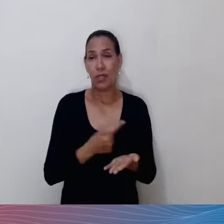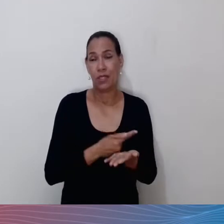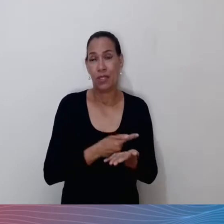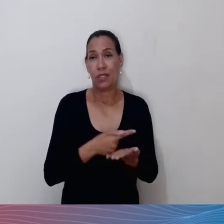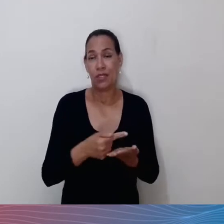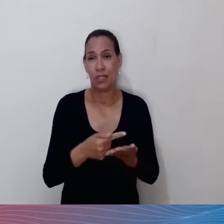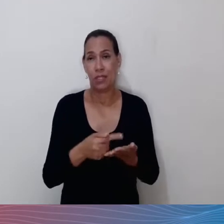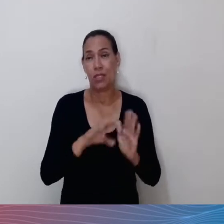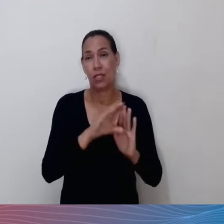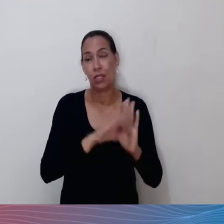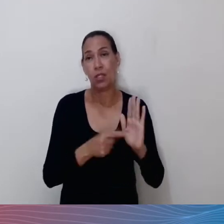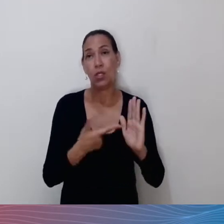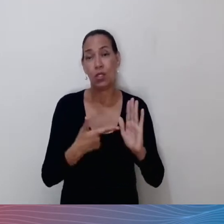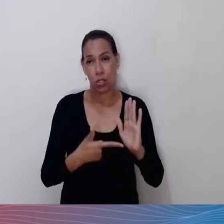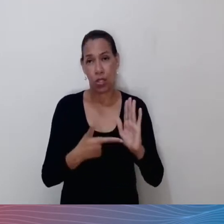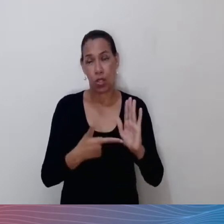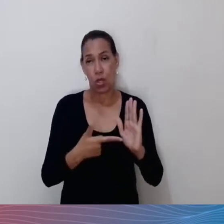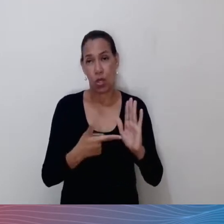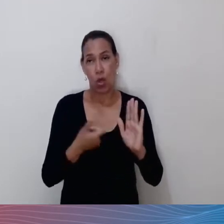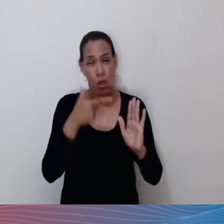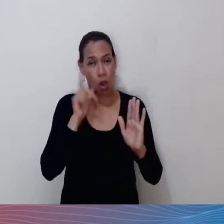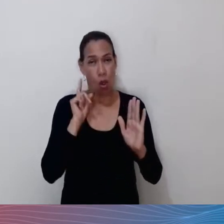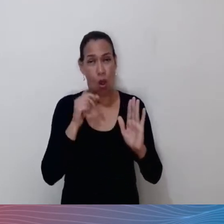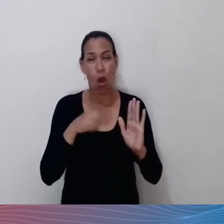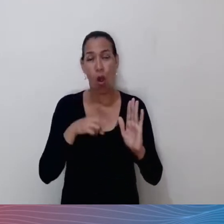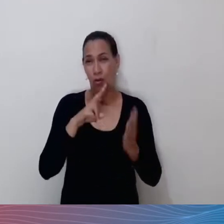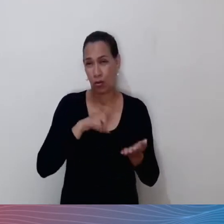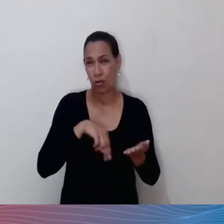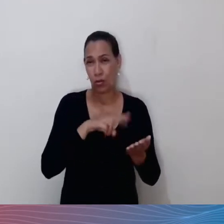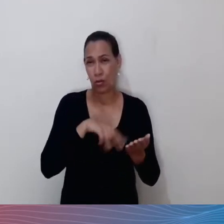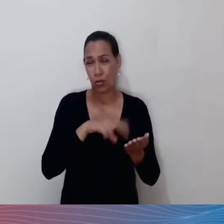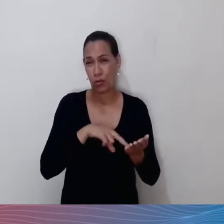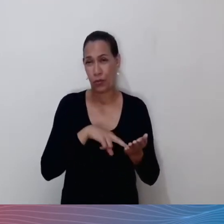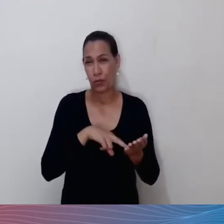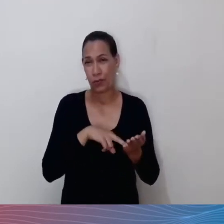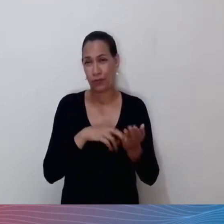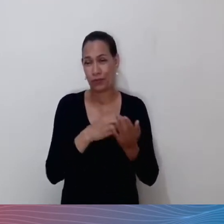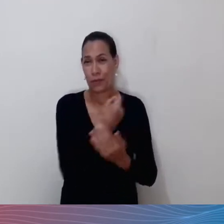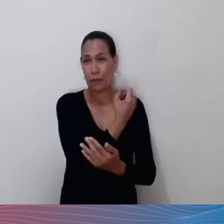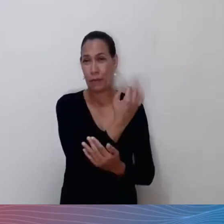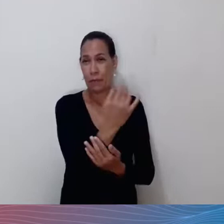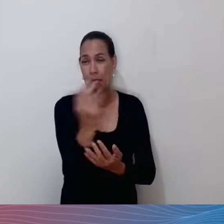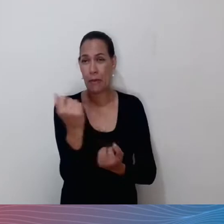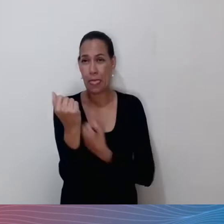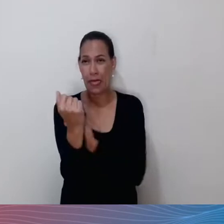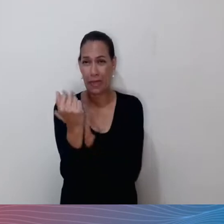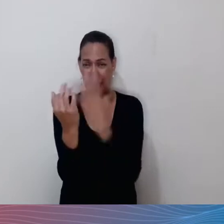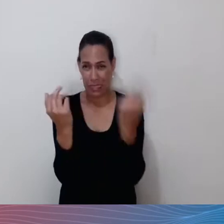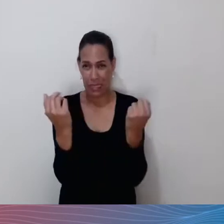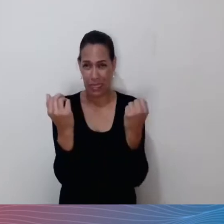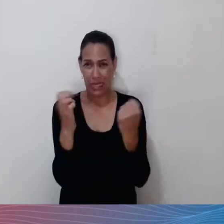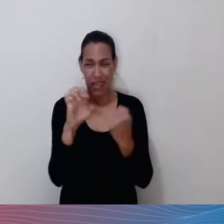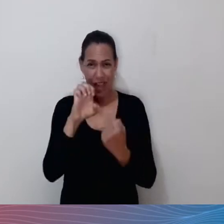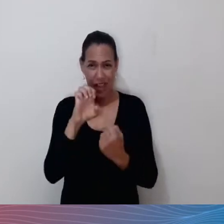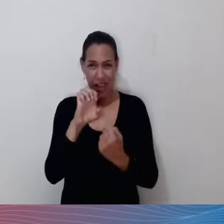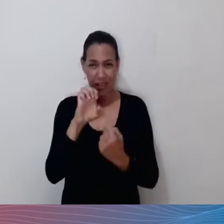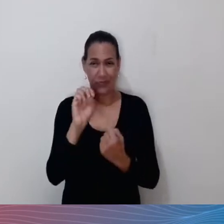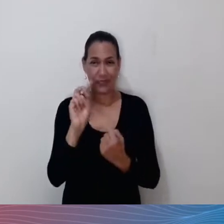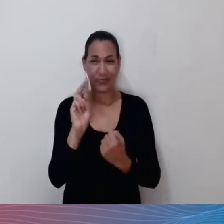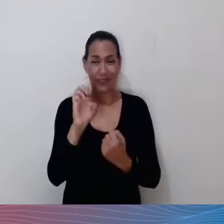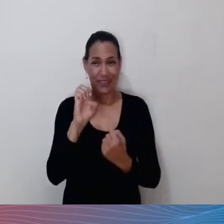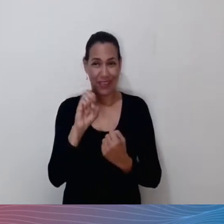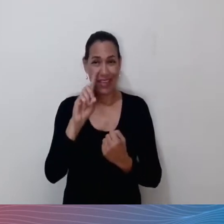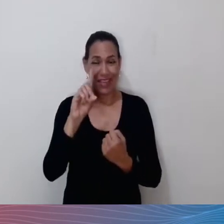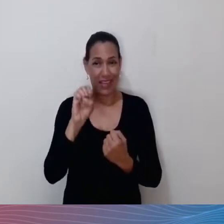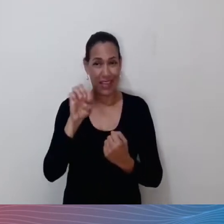que do jardim do Éden saía um rio, que regava o jardim. Mas esse rio